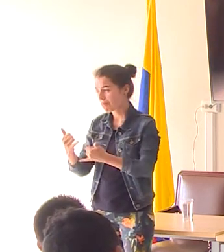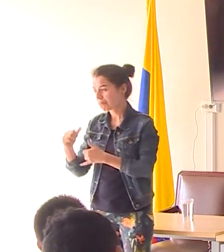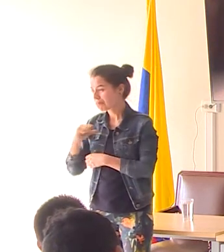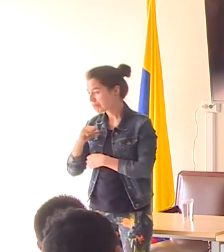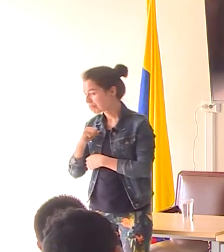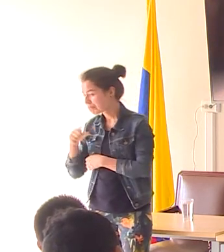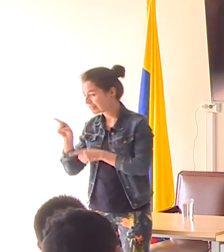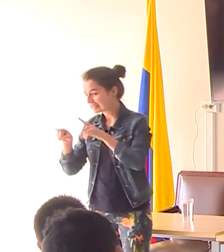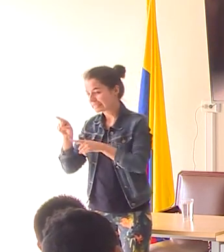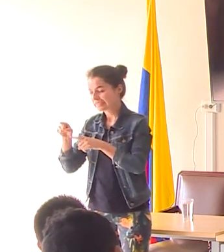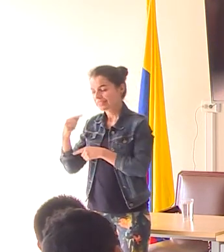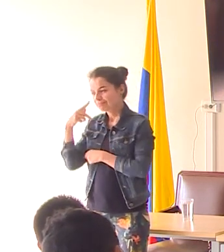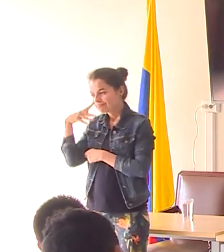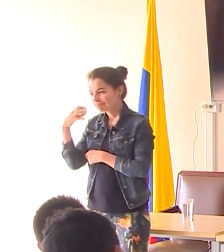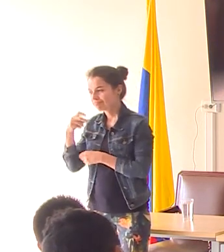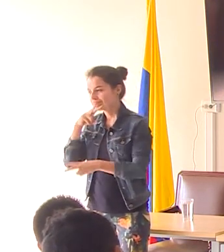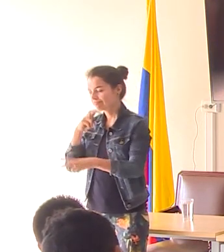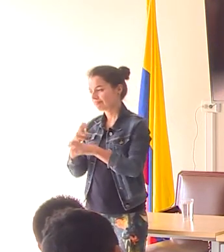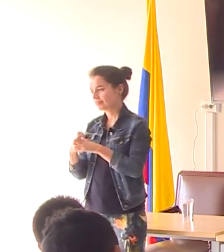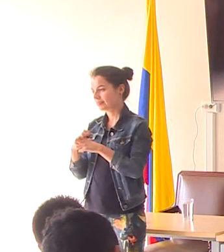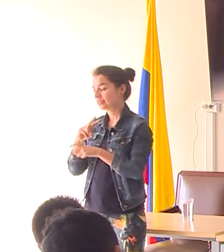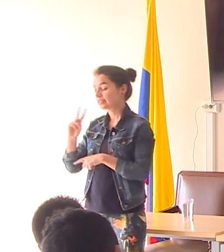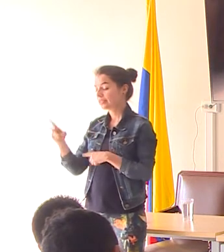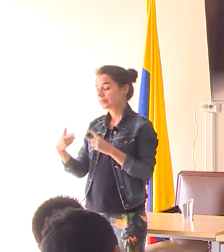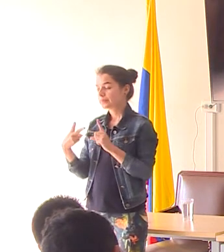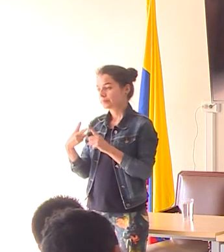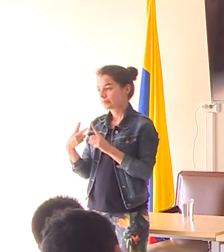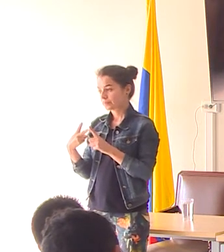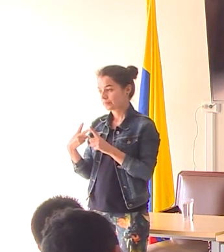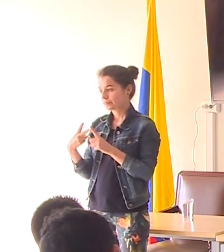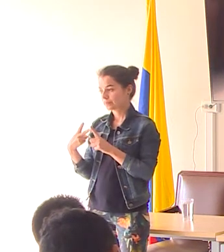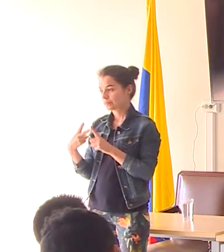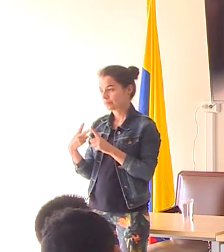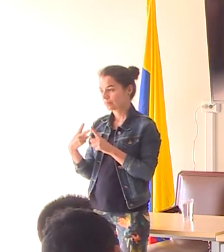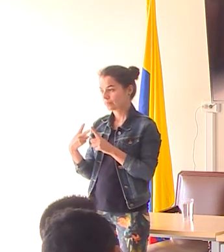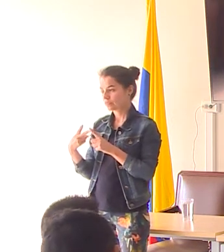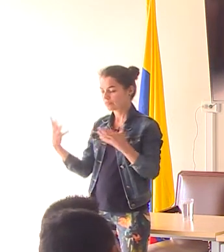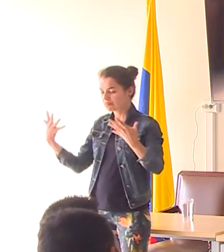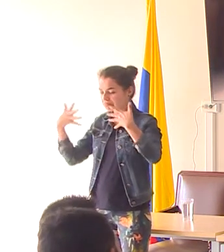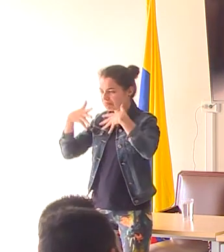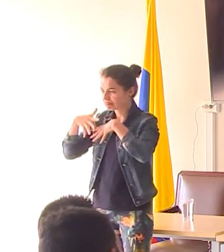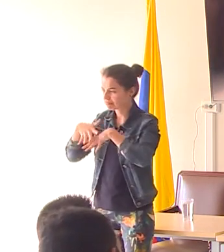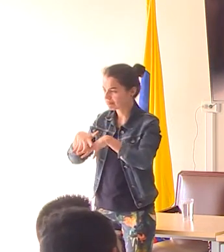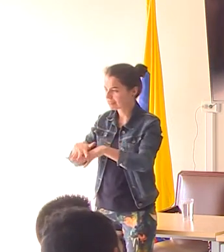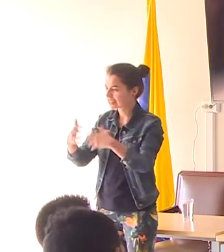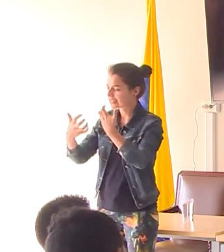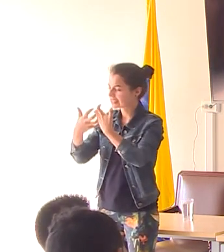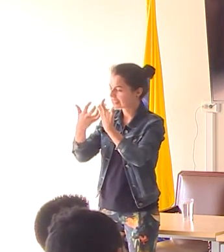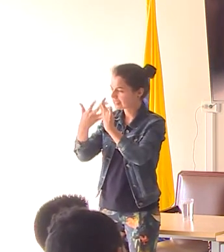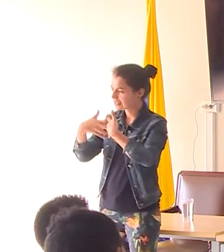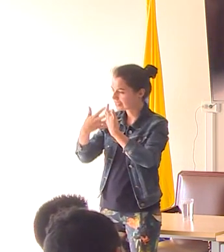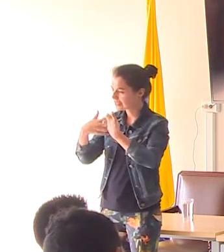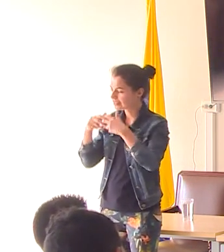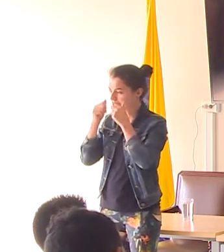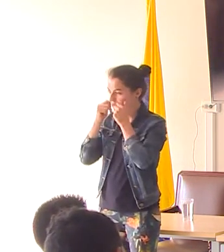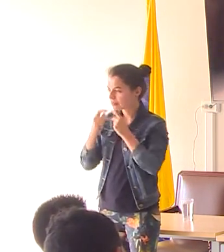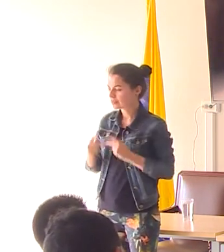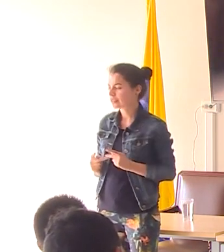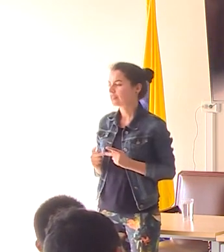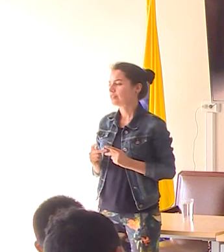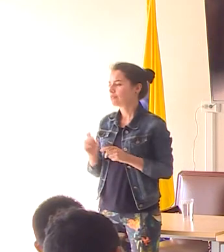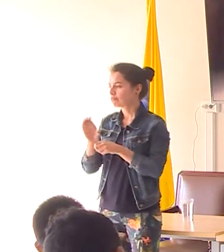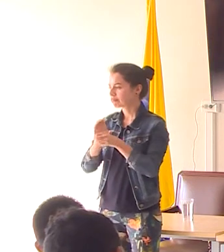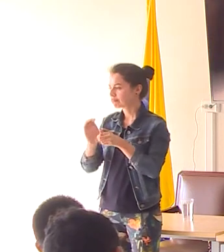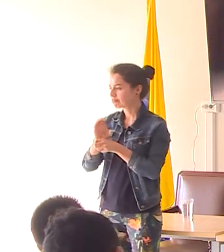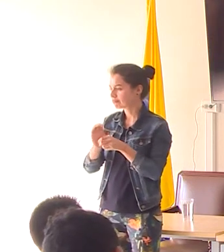territorio una segunda naturaleza que esto es esa integración de los sistemas humanos de la ciudad con